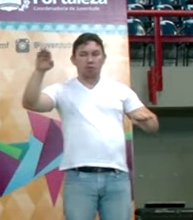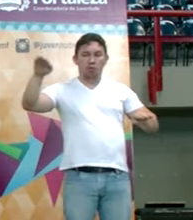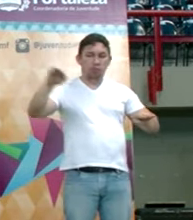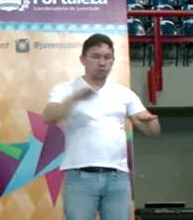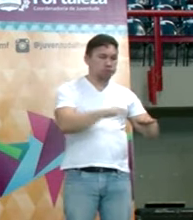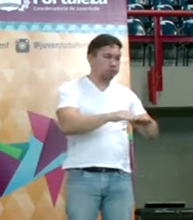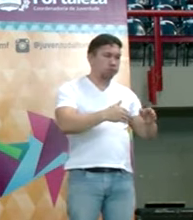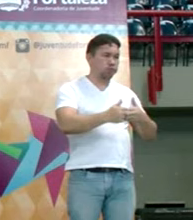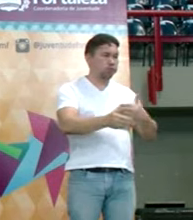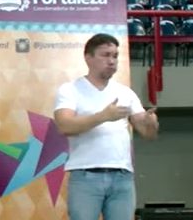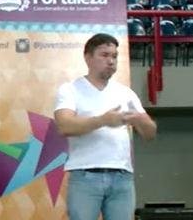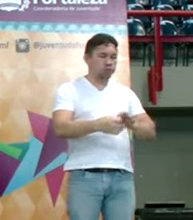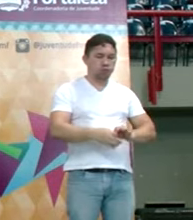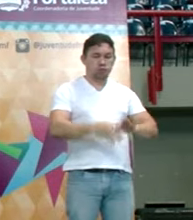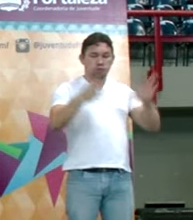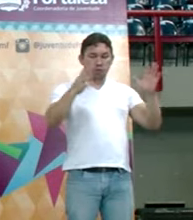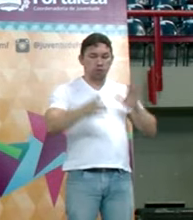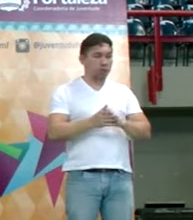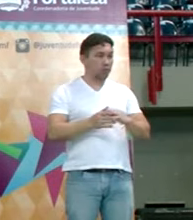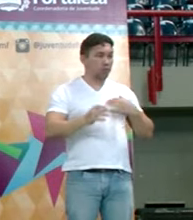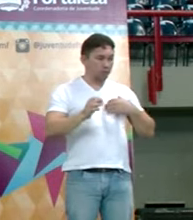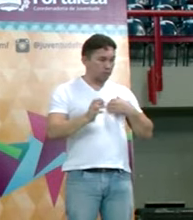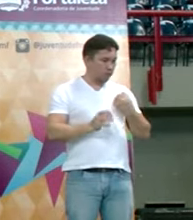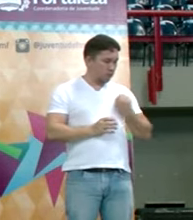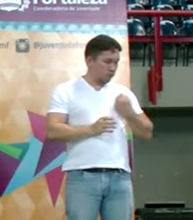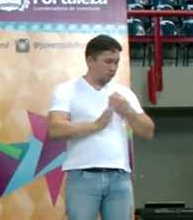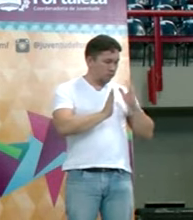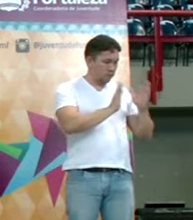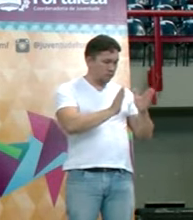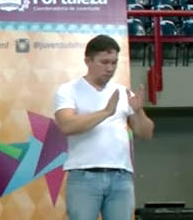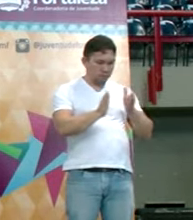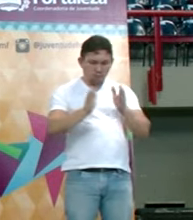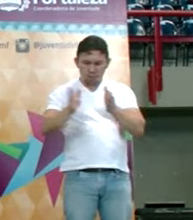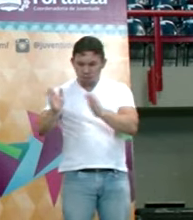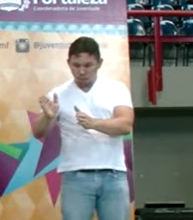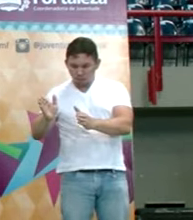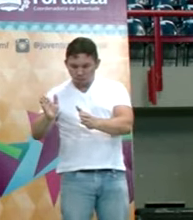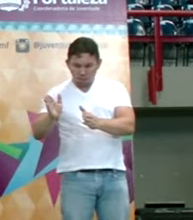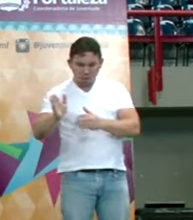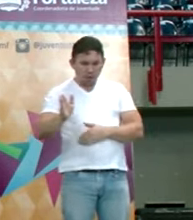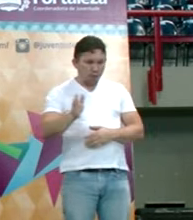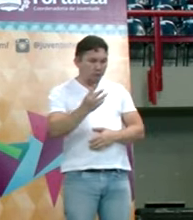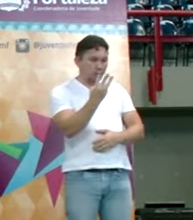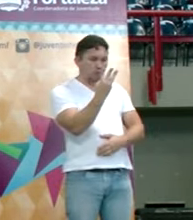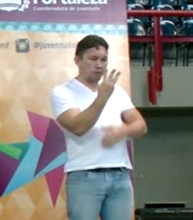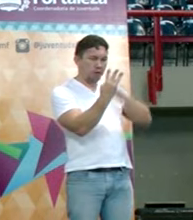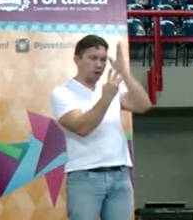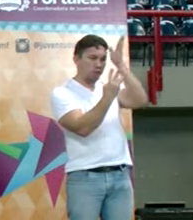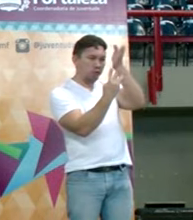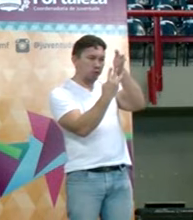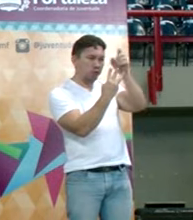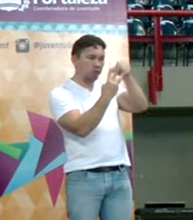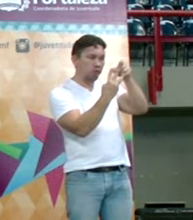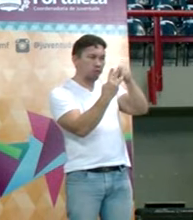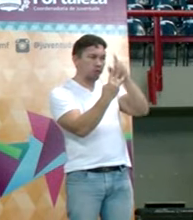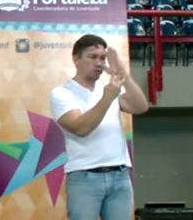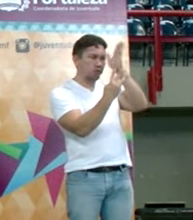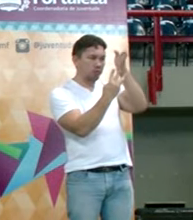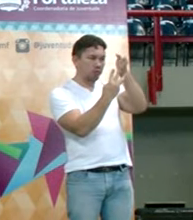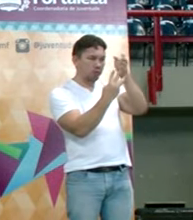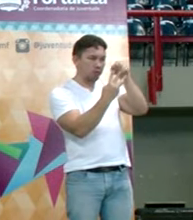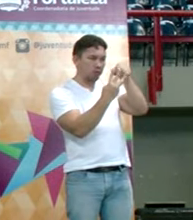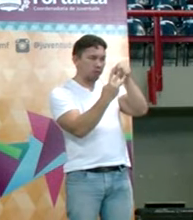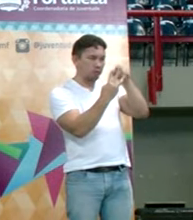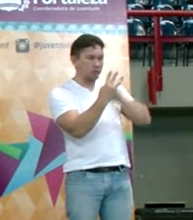faz depois que você colocar os valores em ordem você vai ver qual é o elemento que tá no meio da distribuição o elemento que